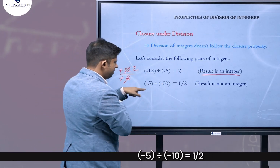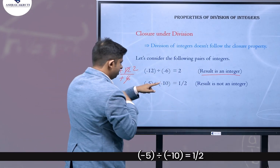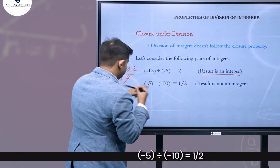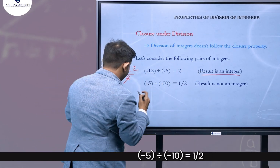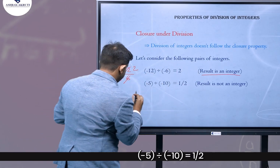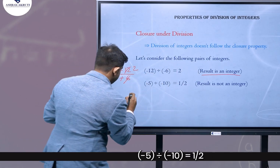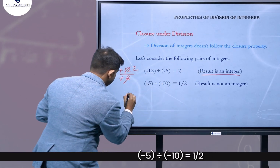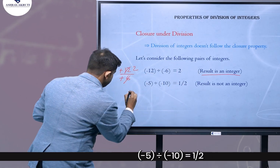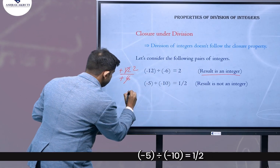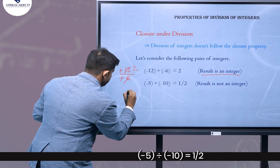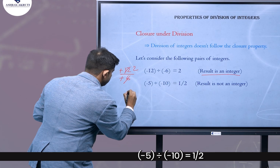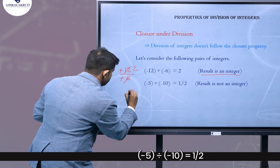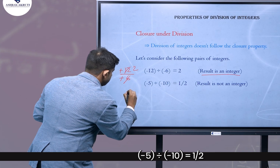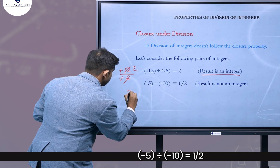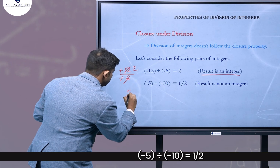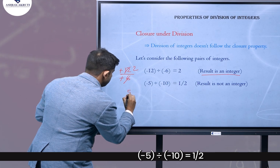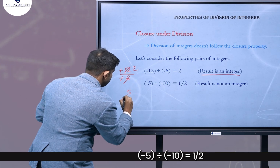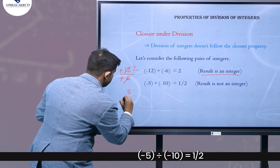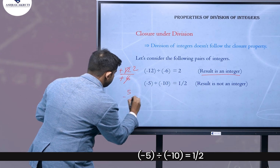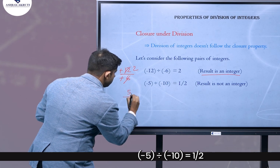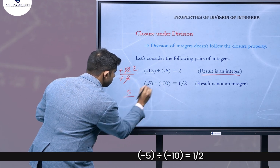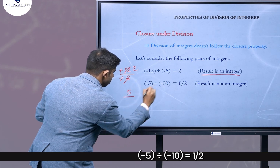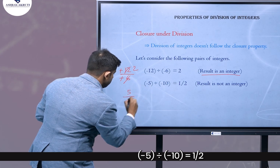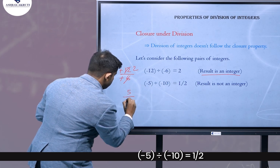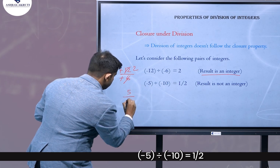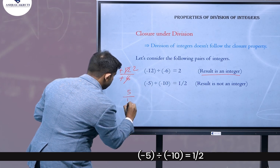-5 divided by -10 is equal to 1/2.